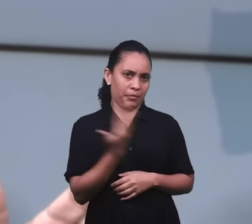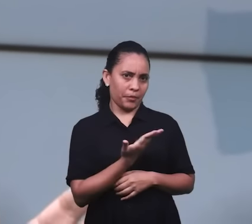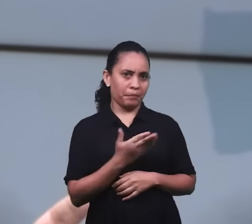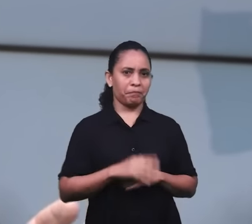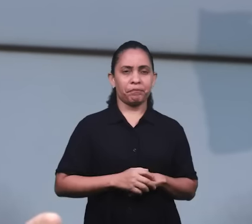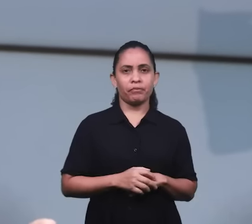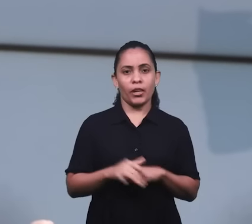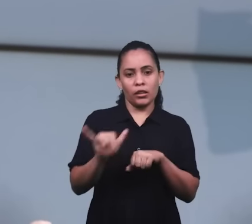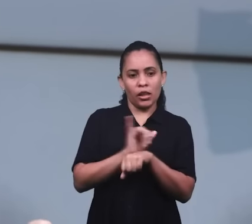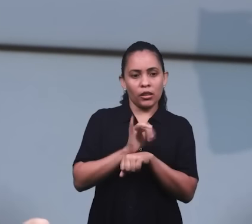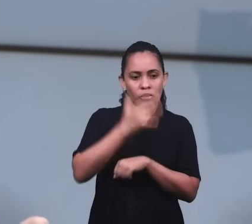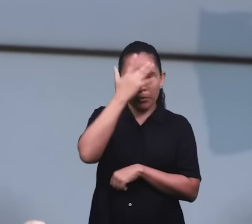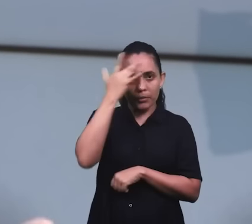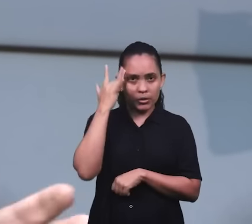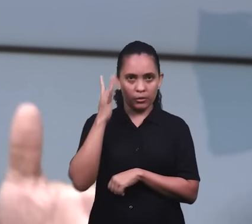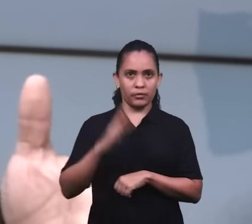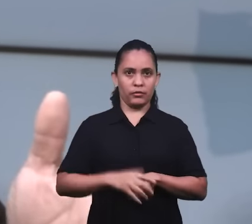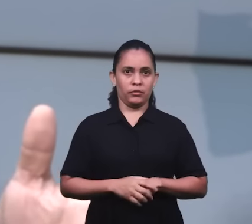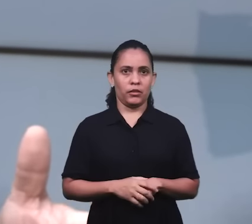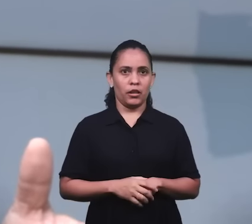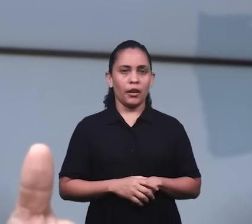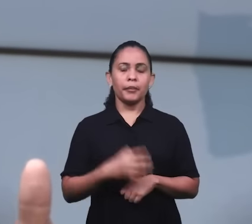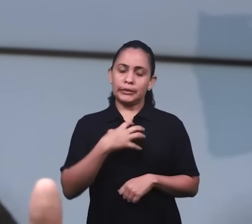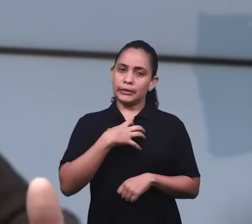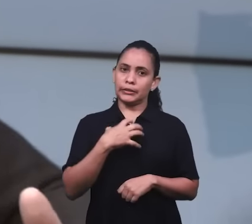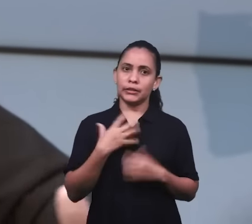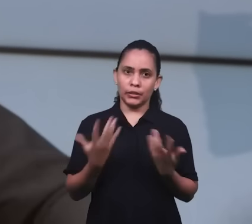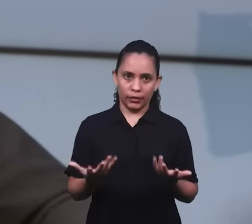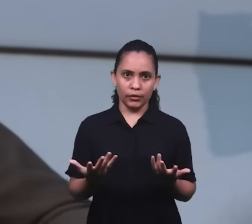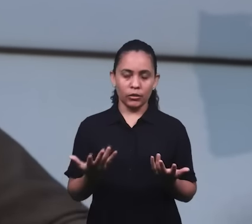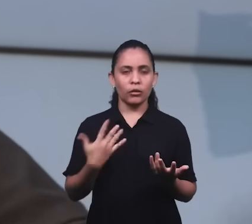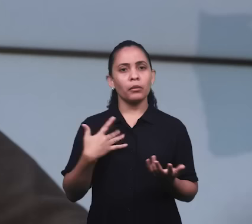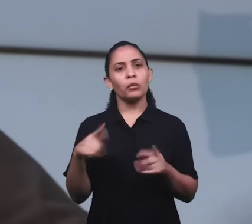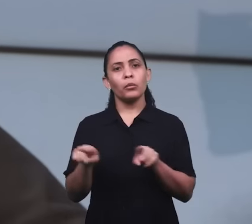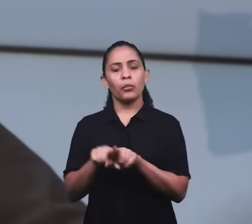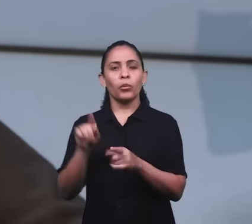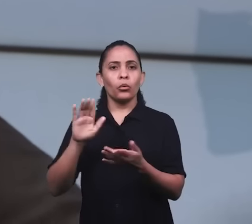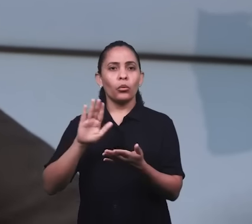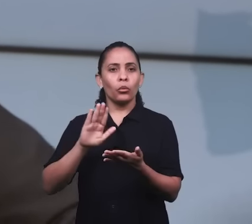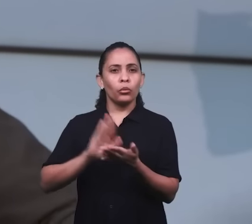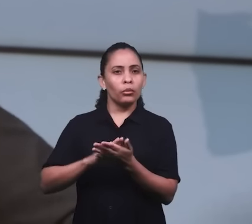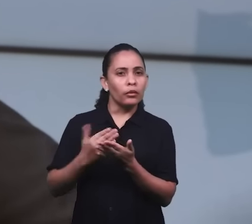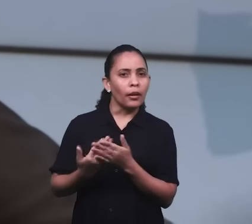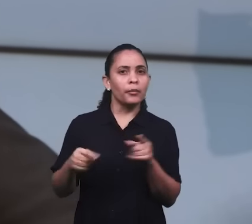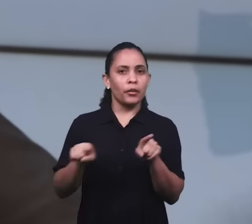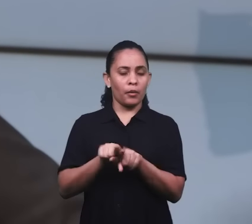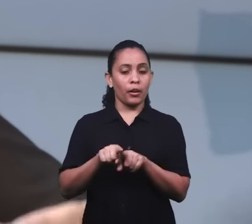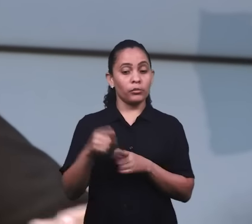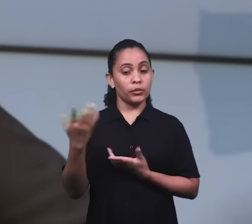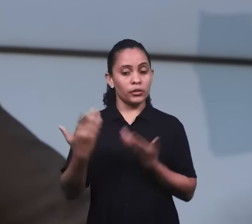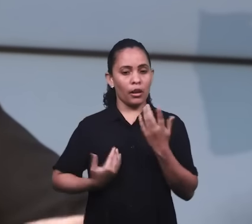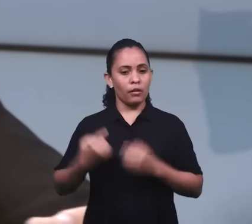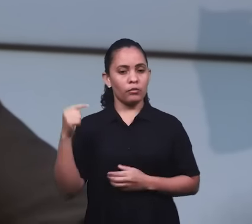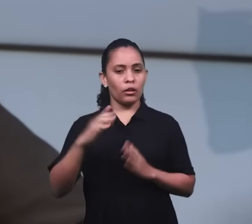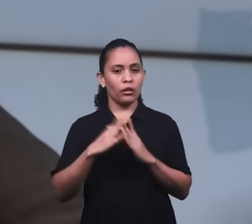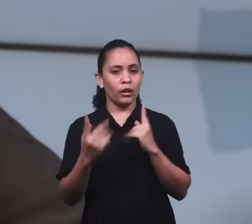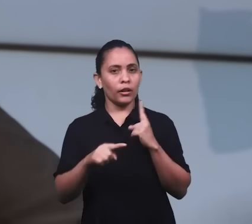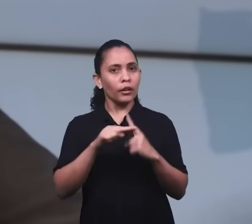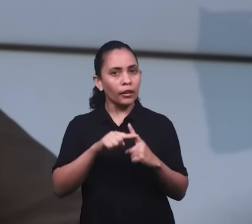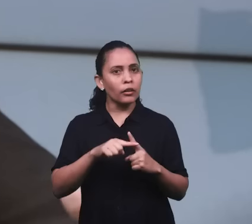criou. Então, assim, tem que ter essa sensibilidade. Não está falando só a questão dos intérpretes, mas dos irmãos na igreja, de saber como é que